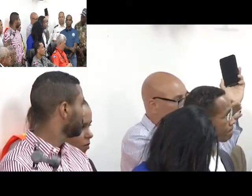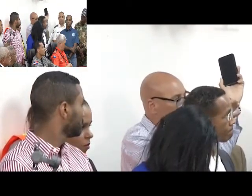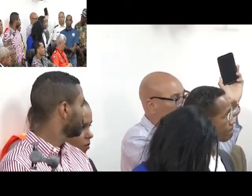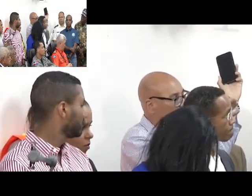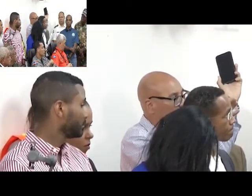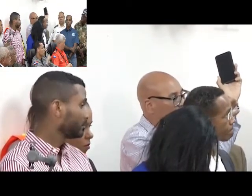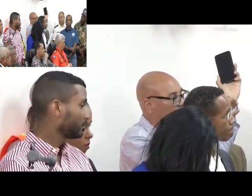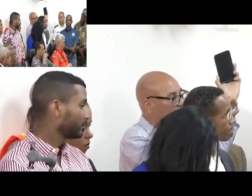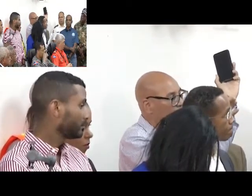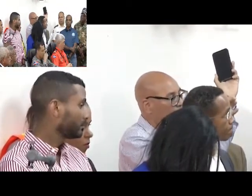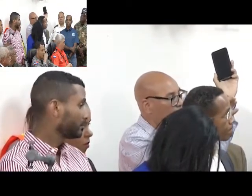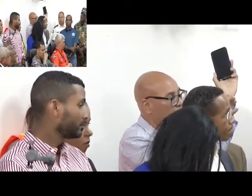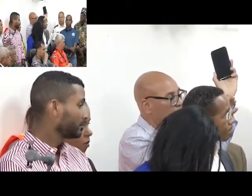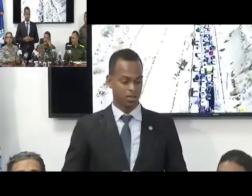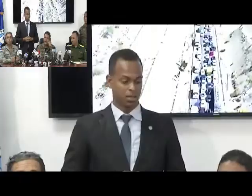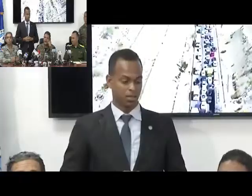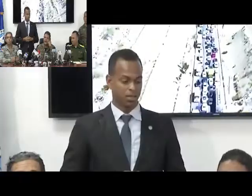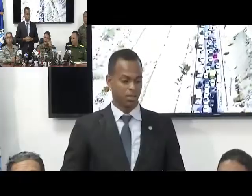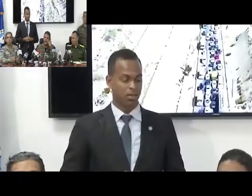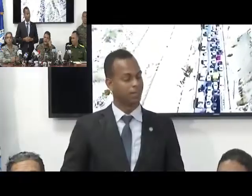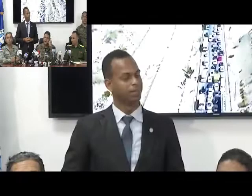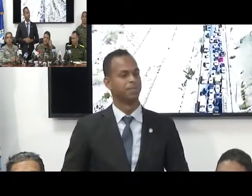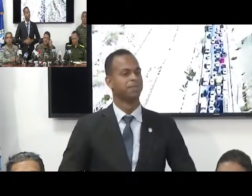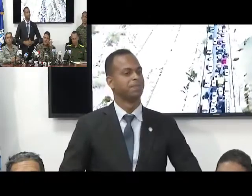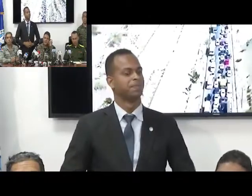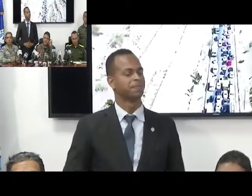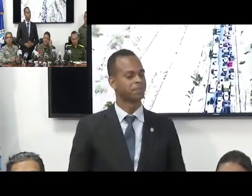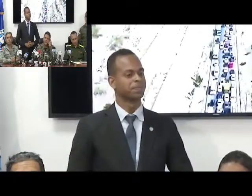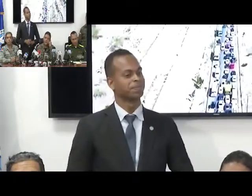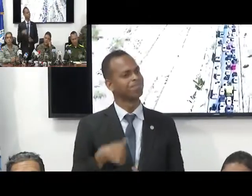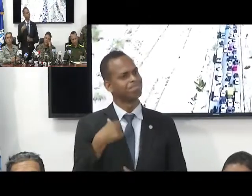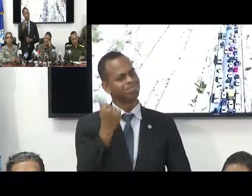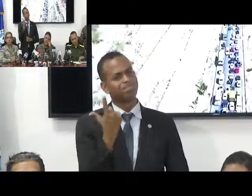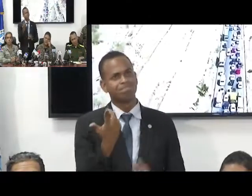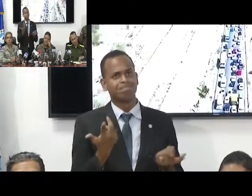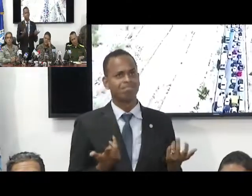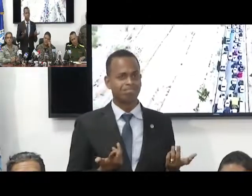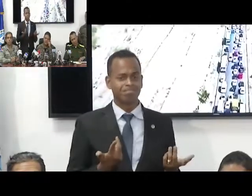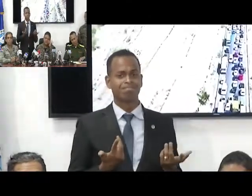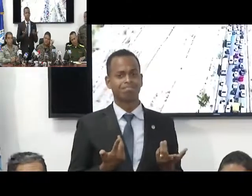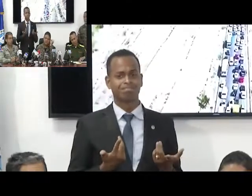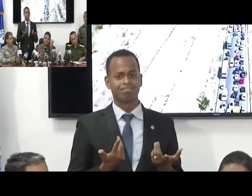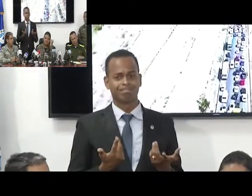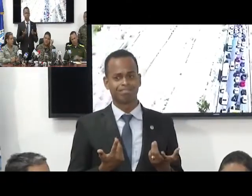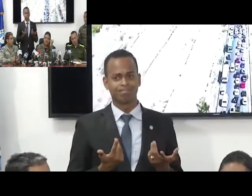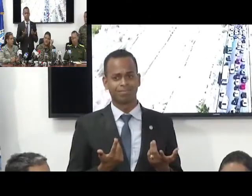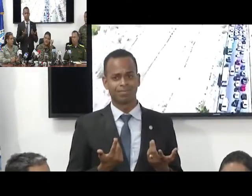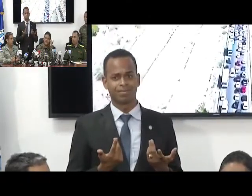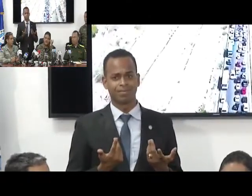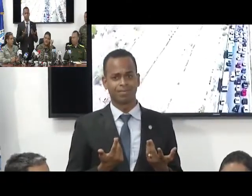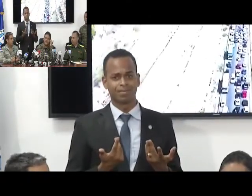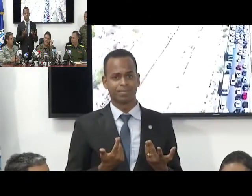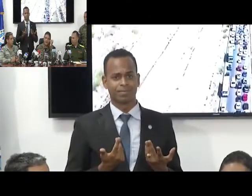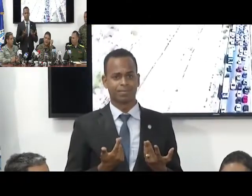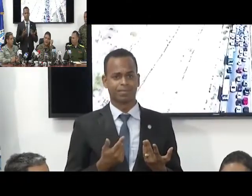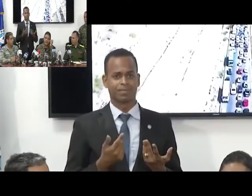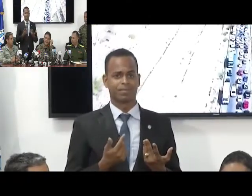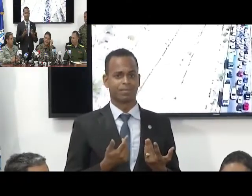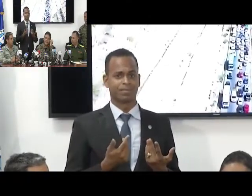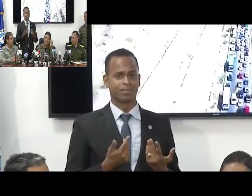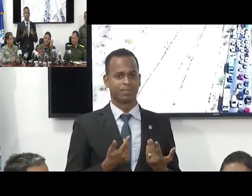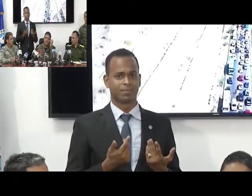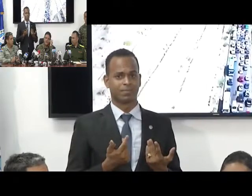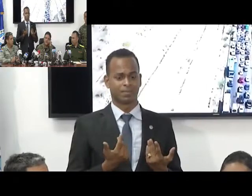año próximo? Bueno, es que entiendo que no hay, no se coarta